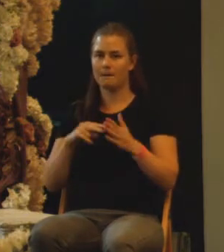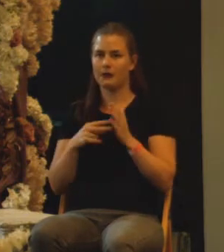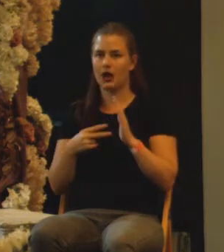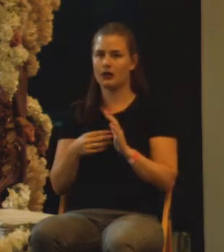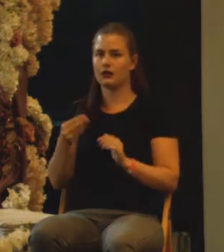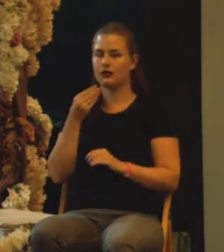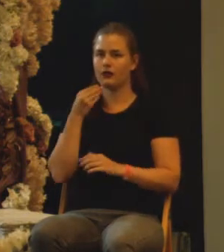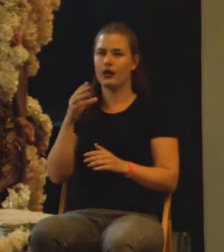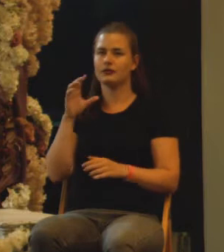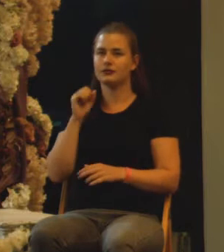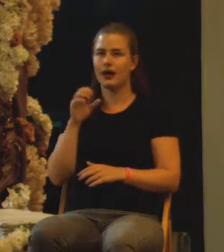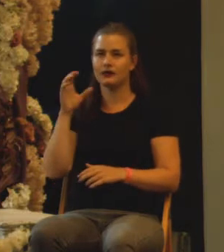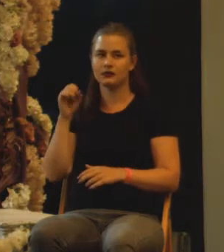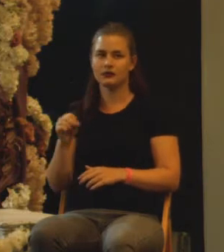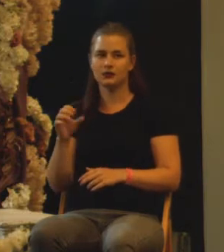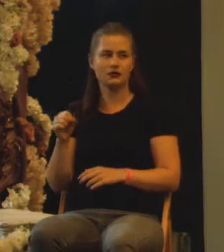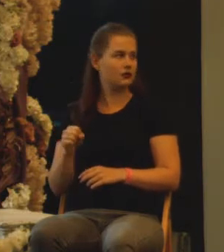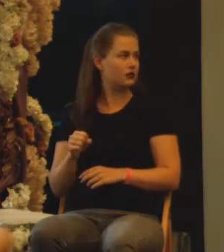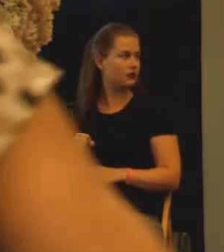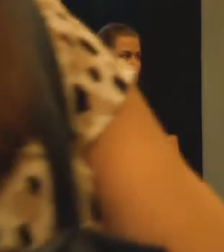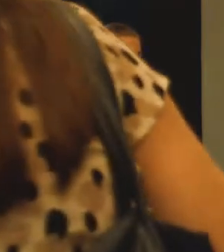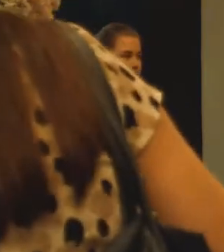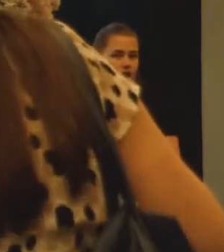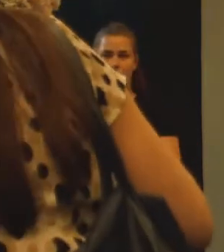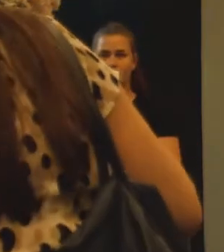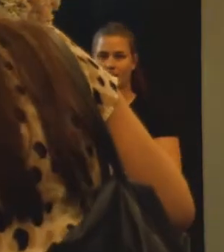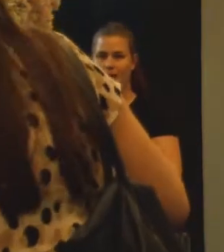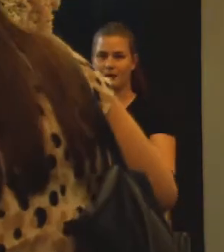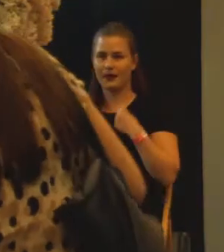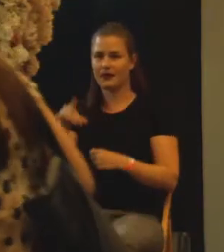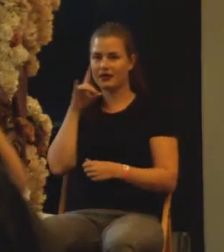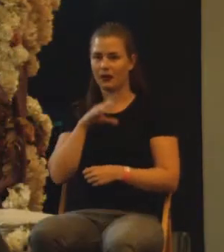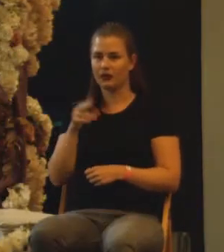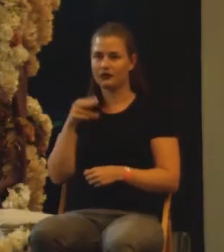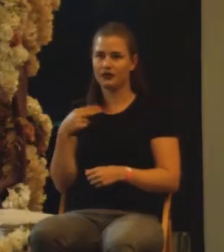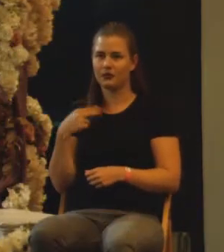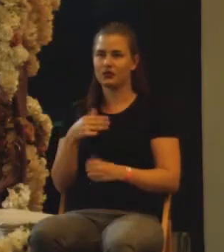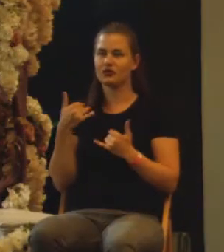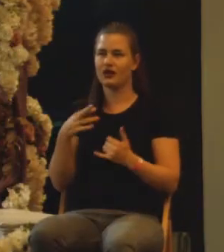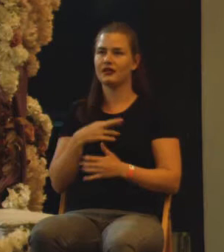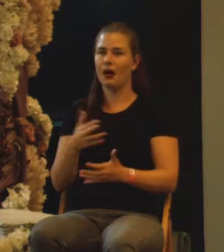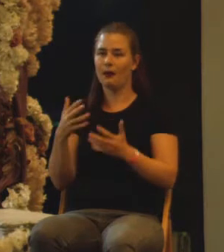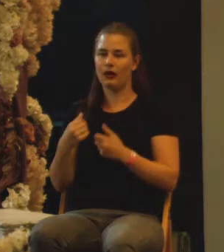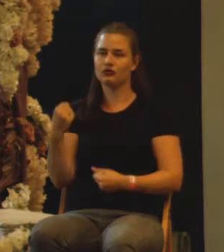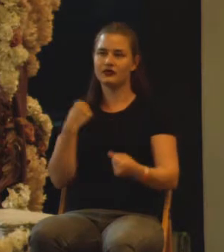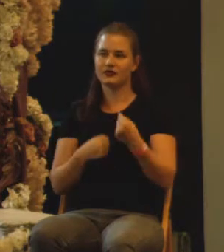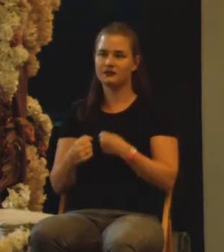там, сосиски. Ой, вы меня же не будете бить? Нет, слава богу, я думаю, сейчас я получу трендюлей.